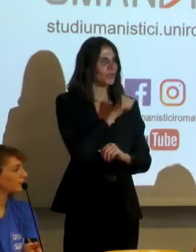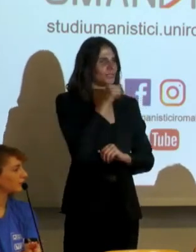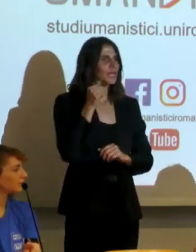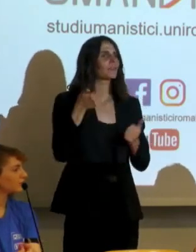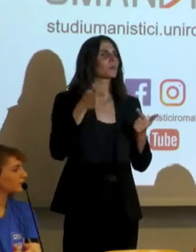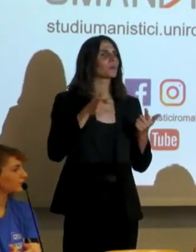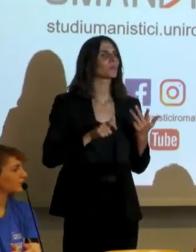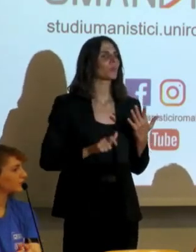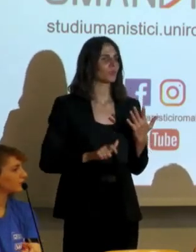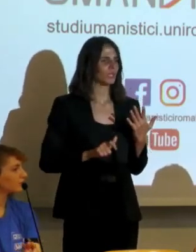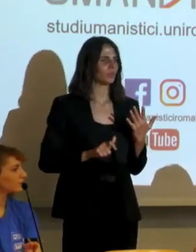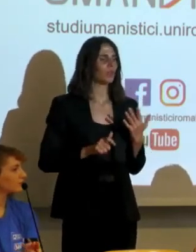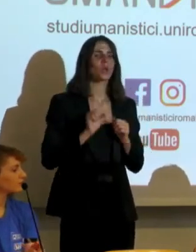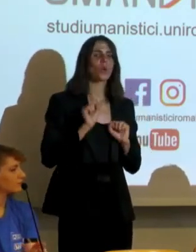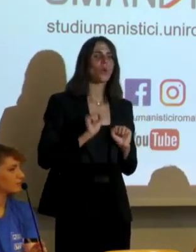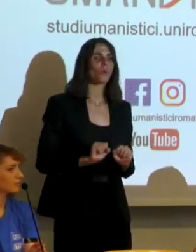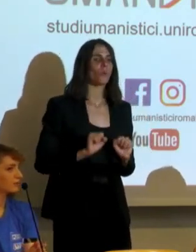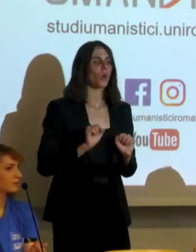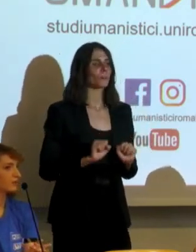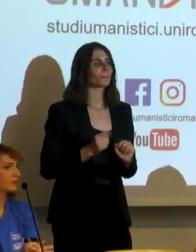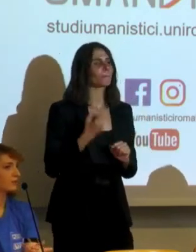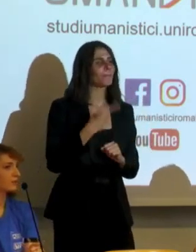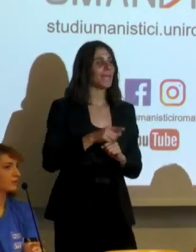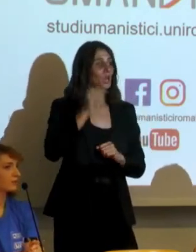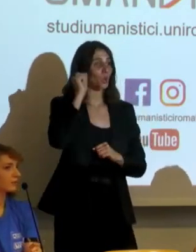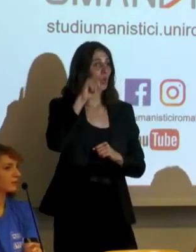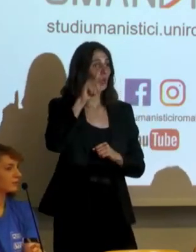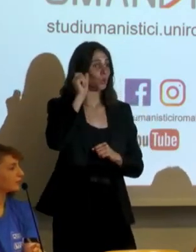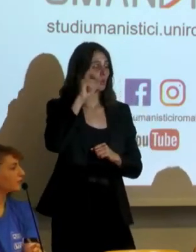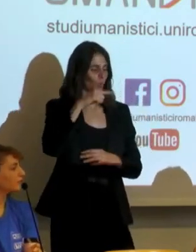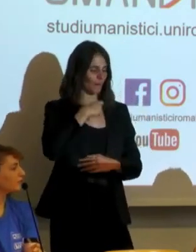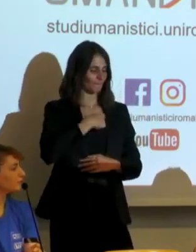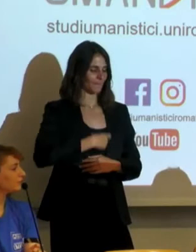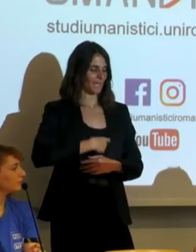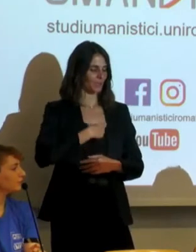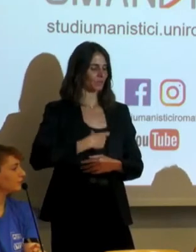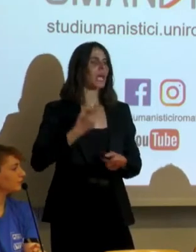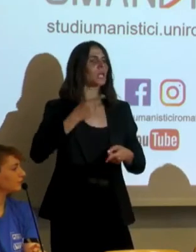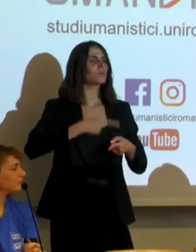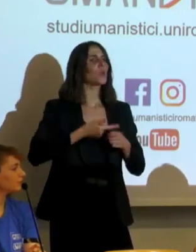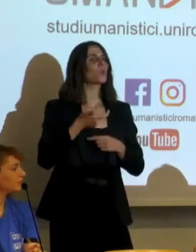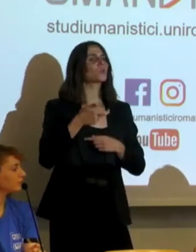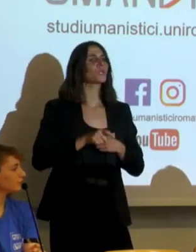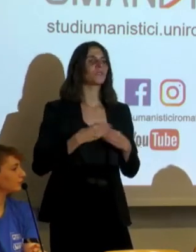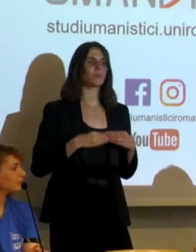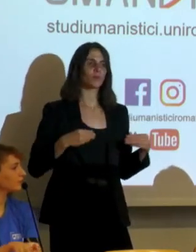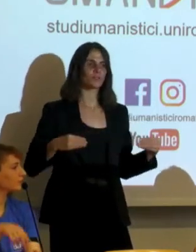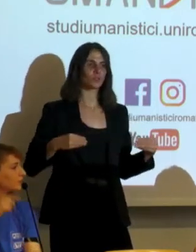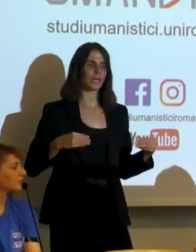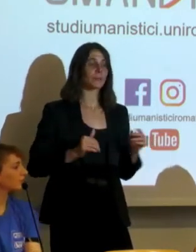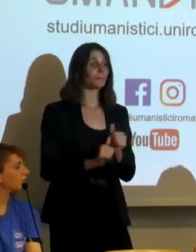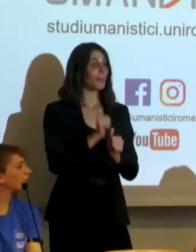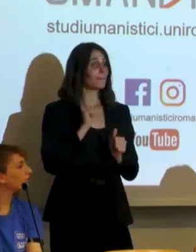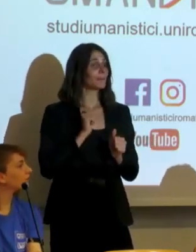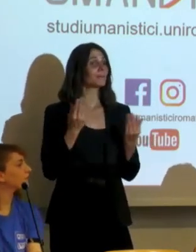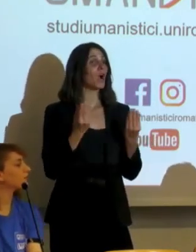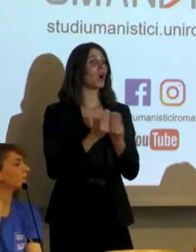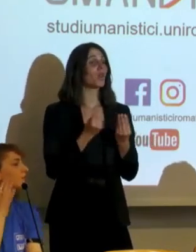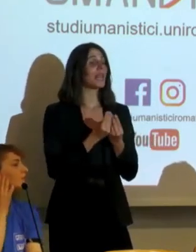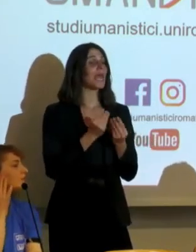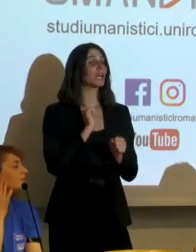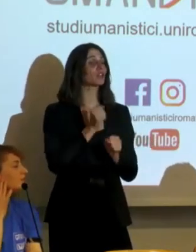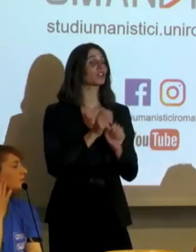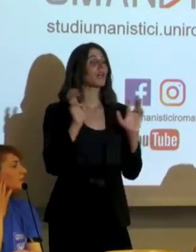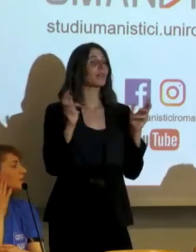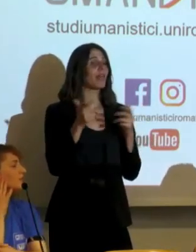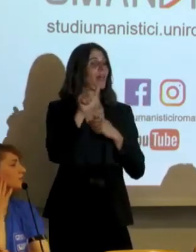può tornare utile sia per cultura personale che per ragioni professionali. Prima il collega di storia dell'arte, Fontana, parlava del mondo